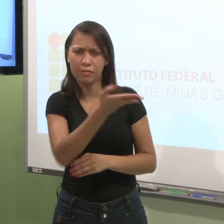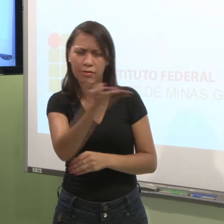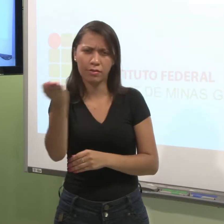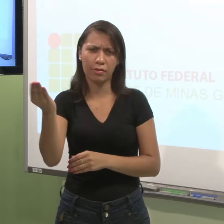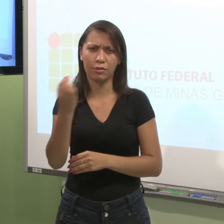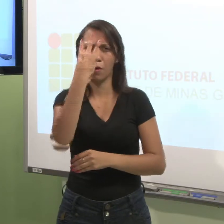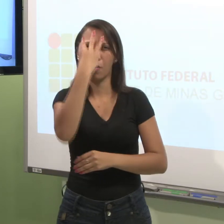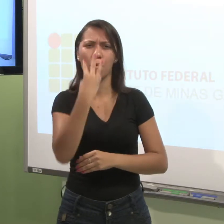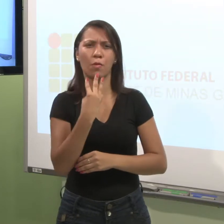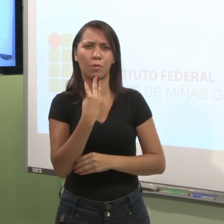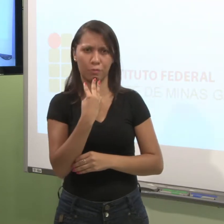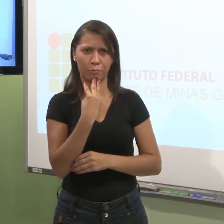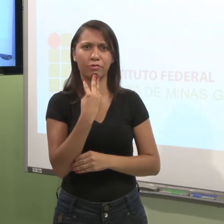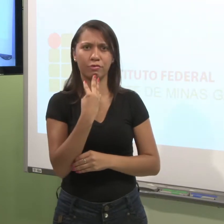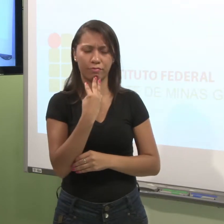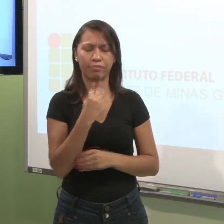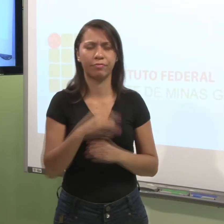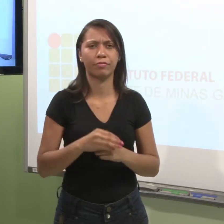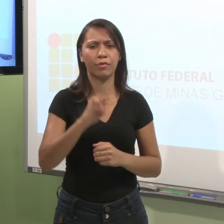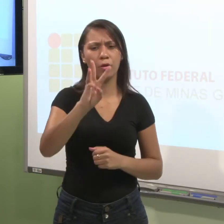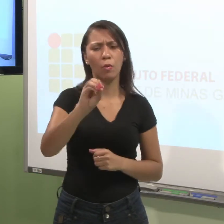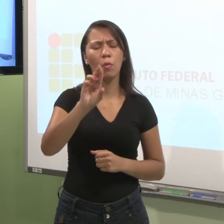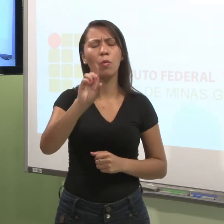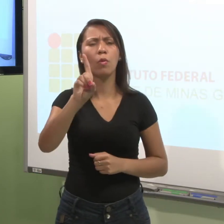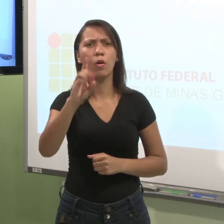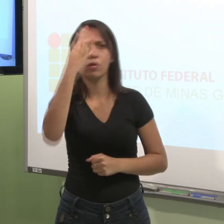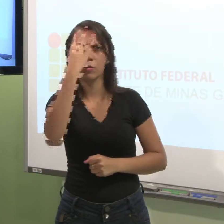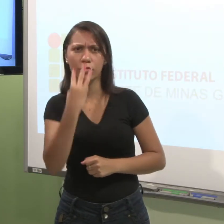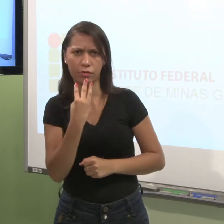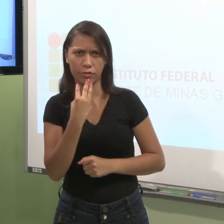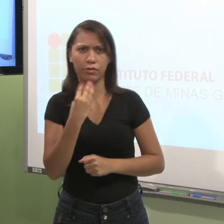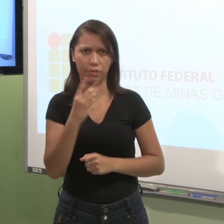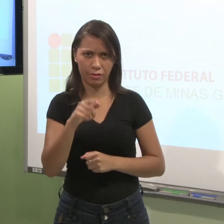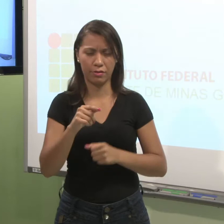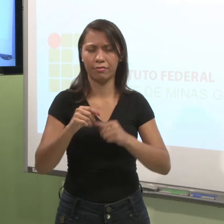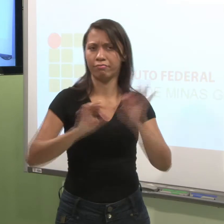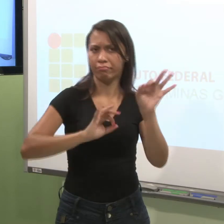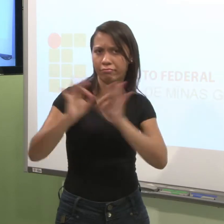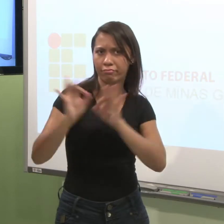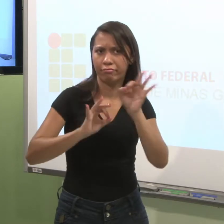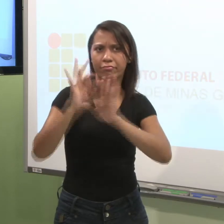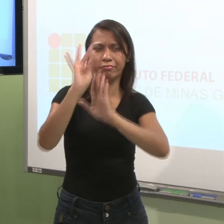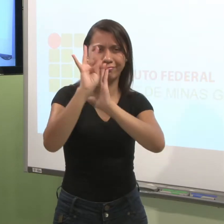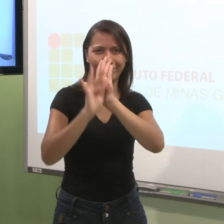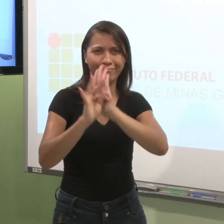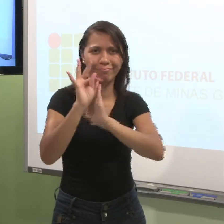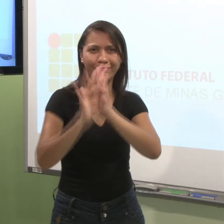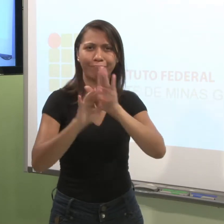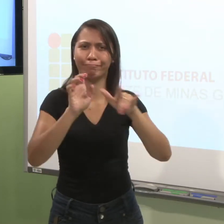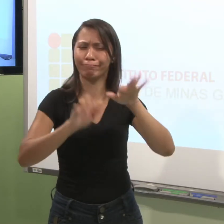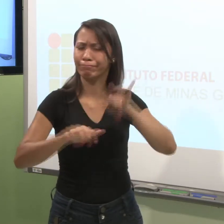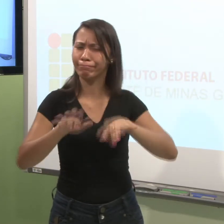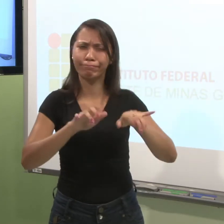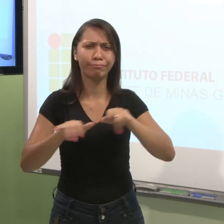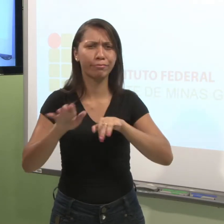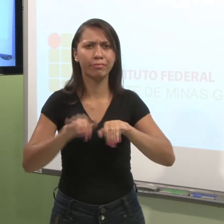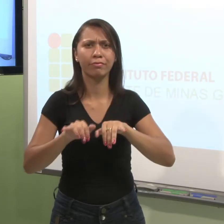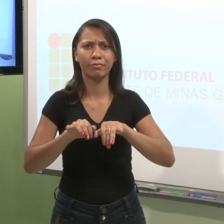pela Microsoft. O Word é o processador de texto mais popular que existe. Esse software faz parte